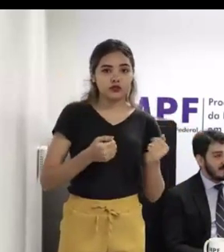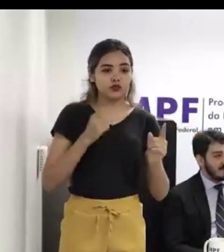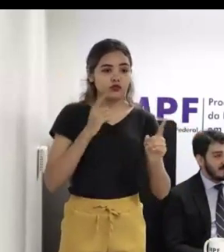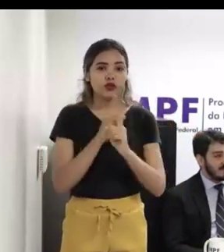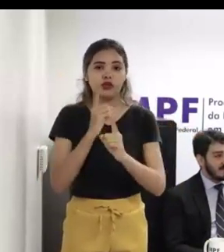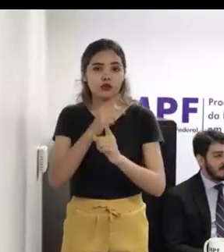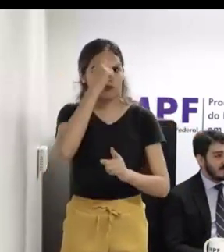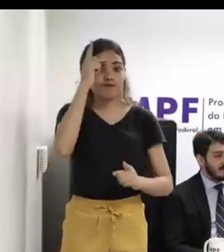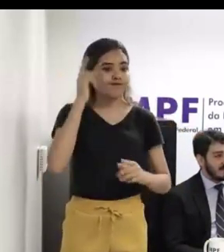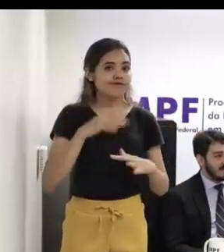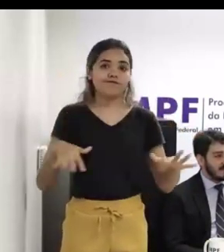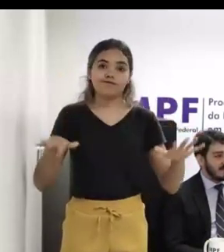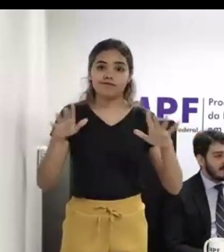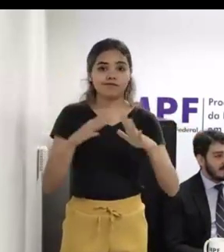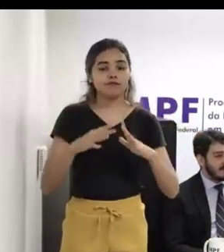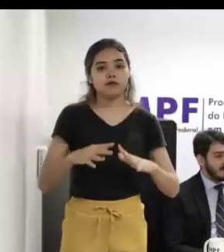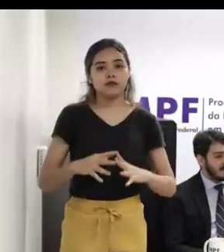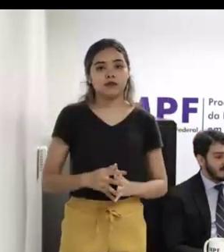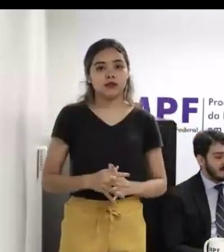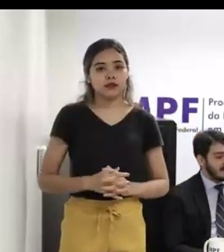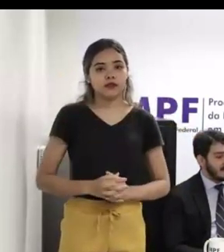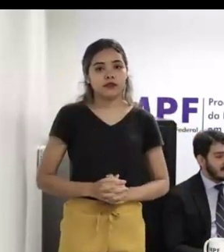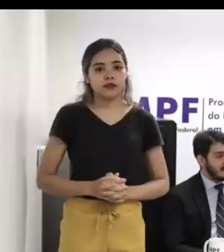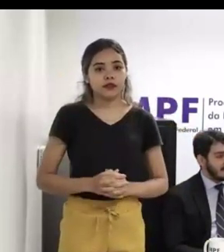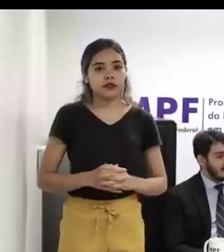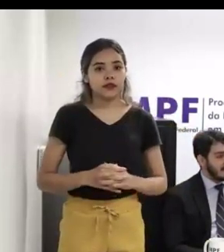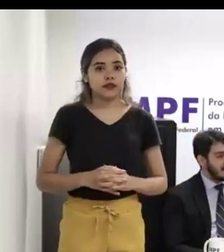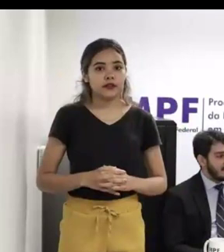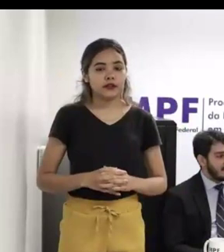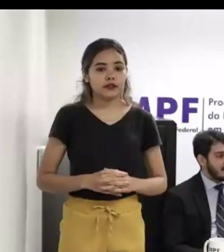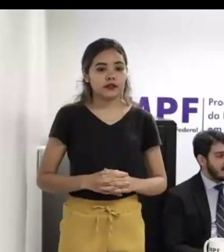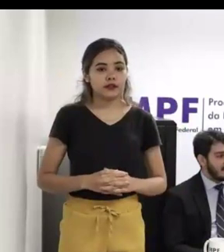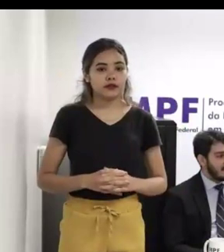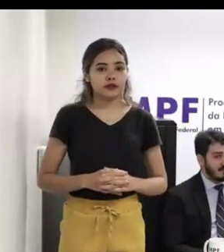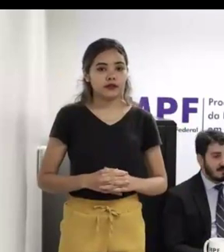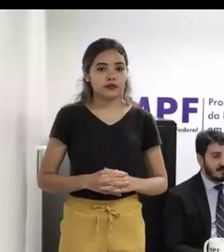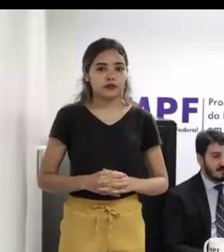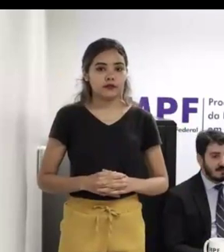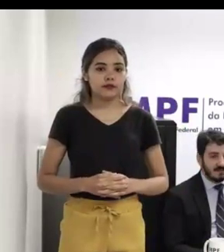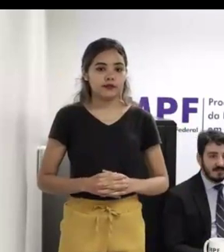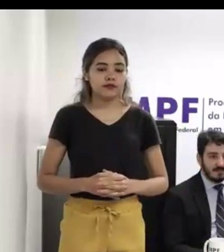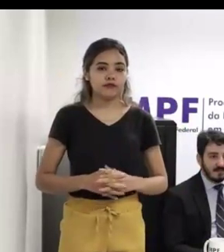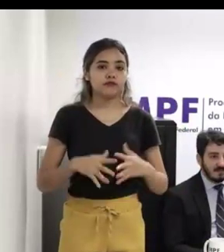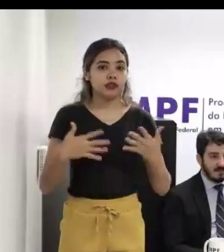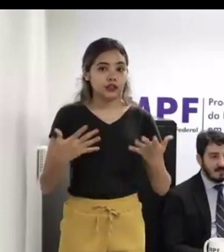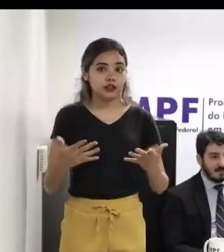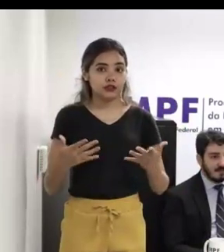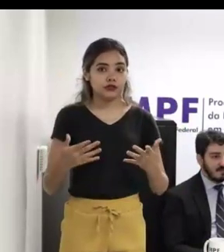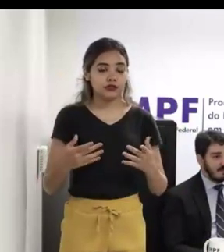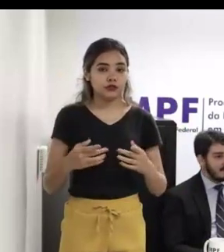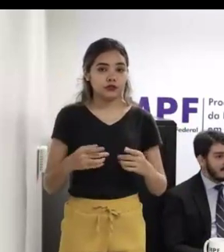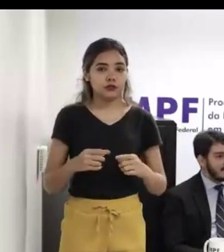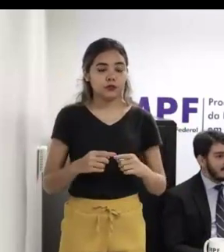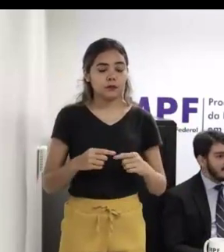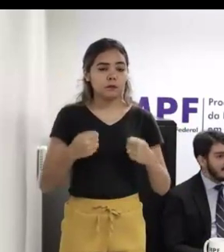essa essa esse relacionamento com o com uma pessoa eh desconhecida Isso precisa ser evidentemente